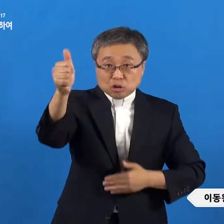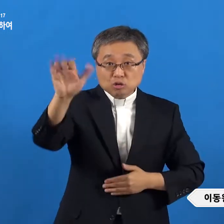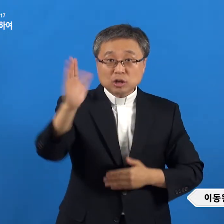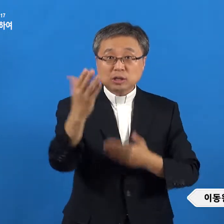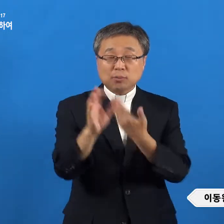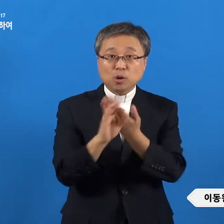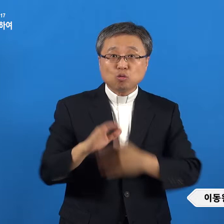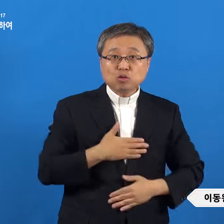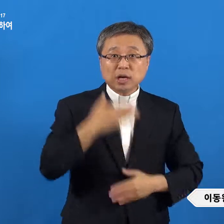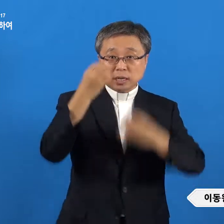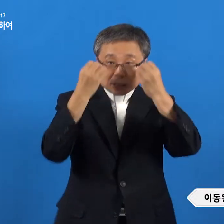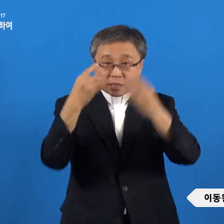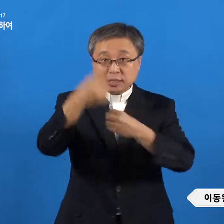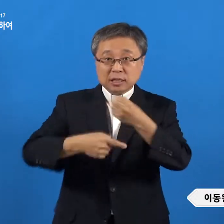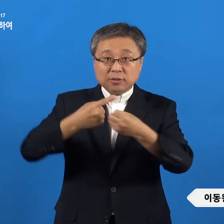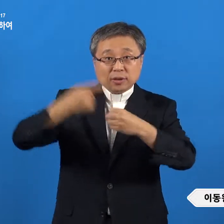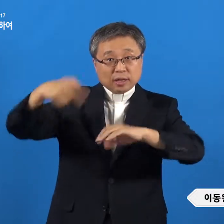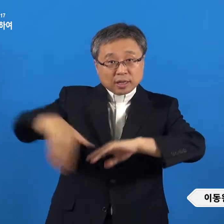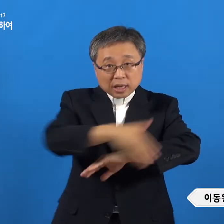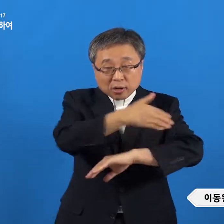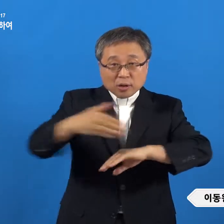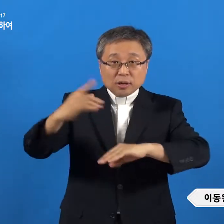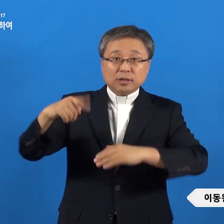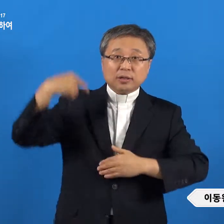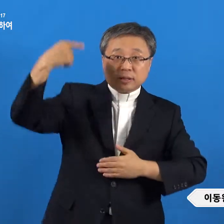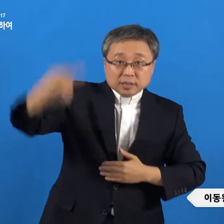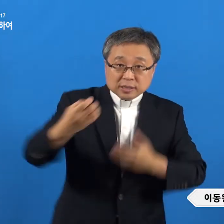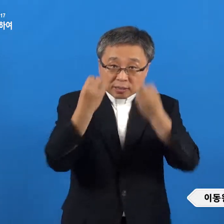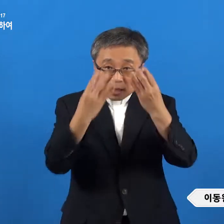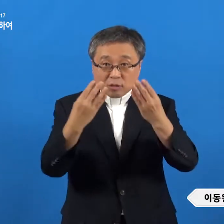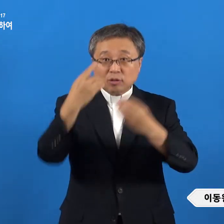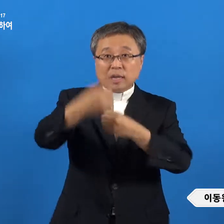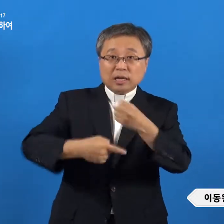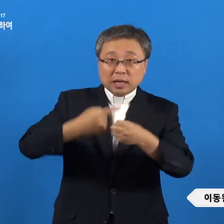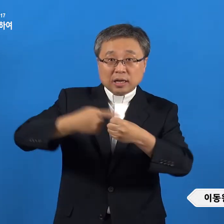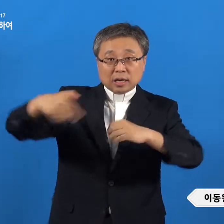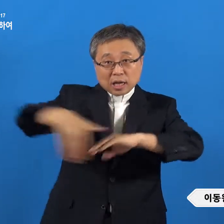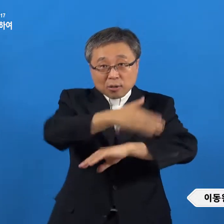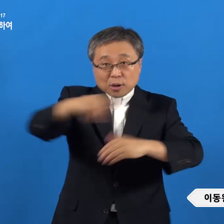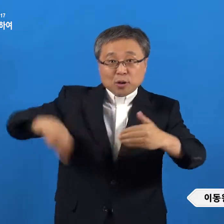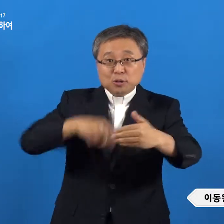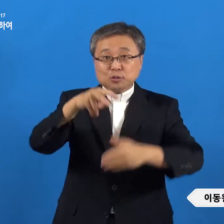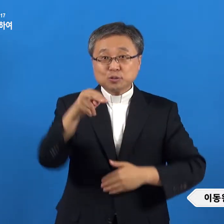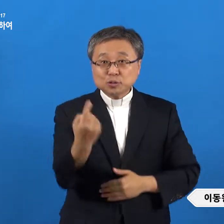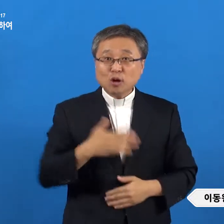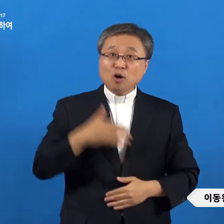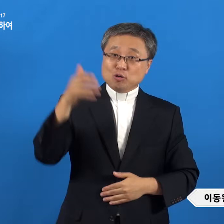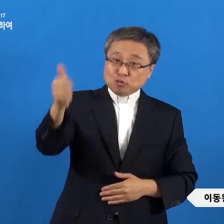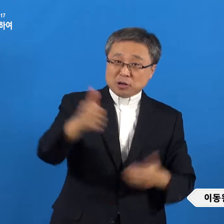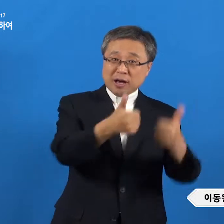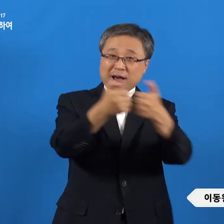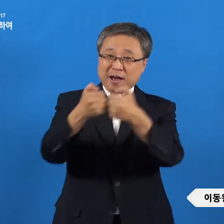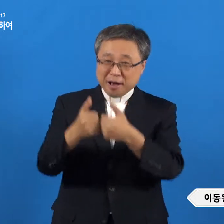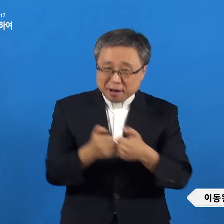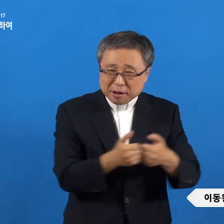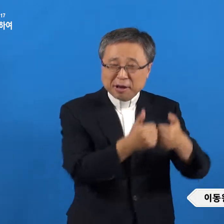신년 계획, 우리의 next year, 새로운 한 해의 계획 속에도 주인과 상의하고 의논하며